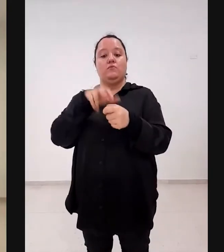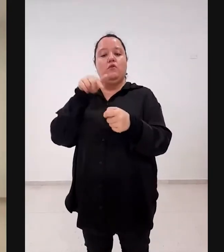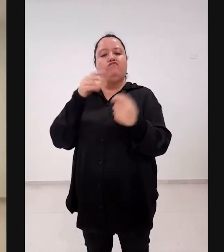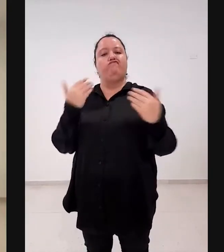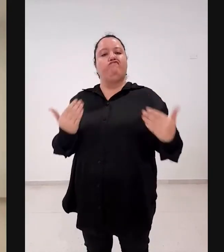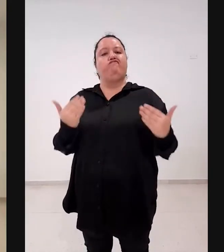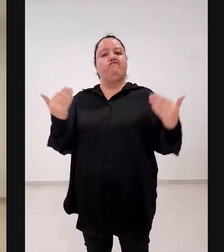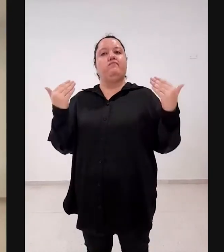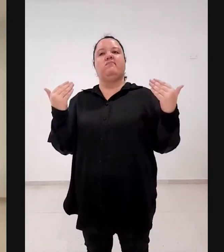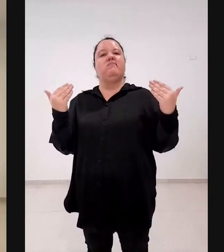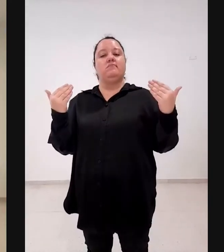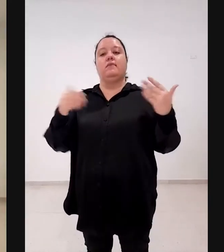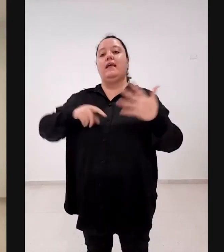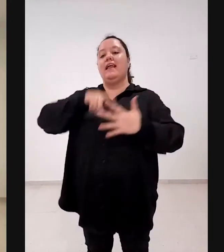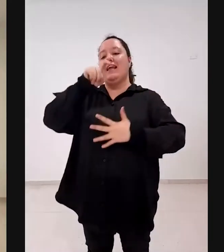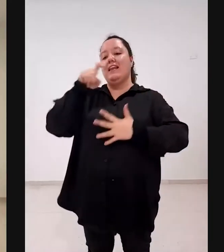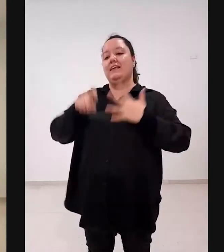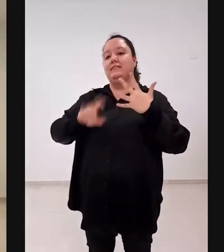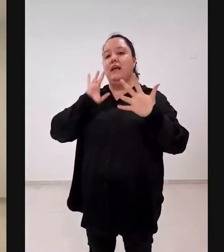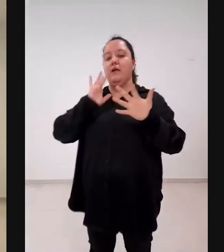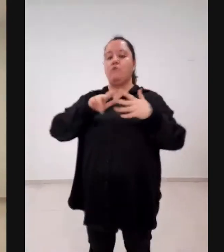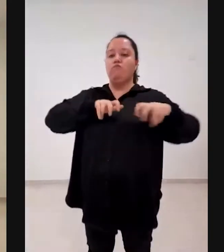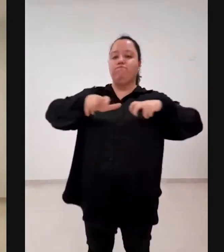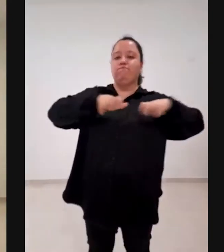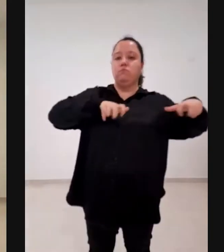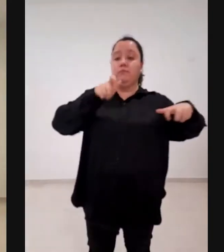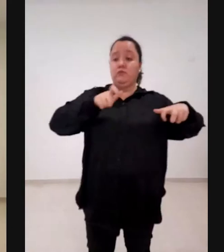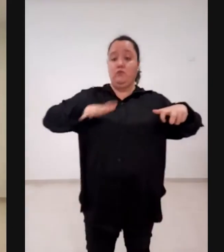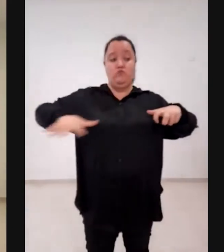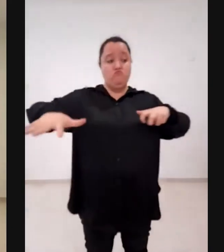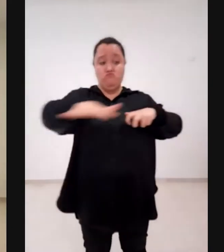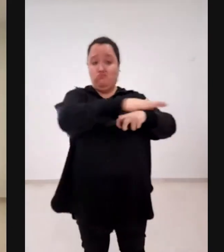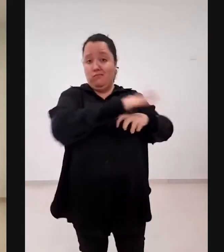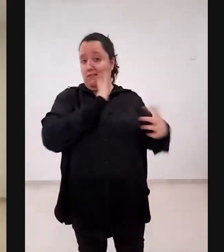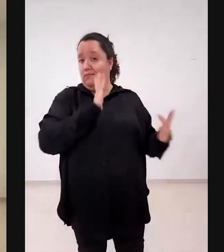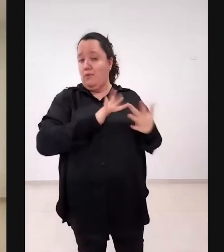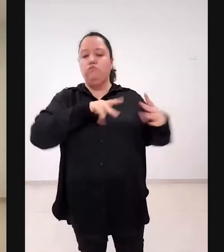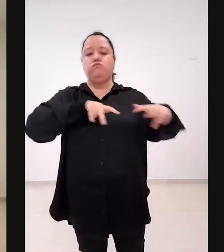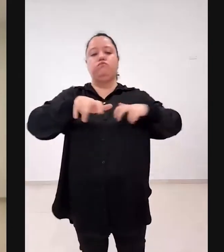para las necesidades de movilidad de todas las personas